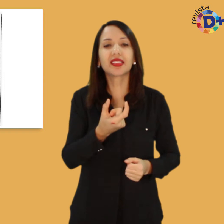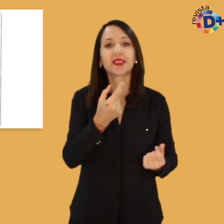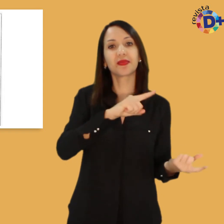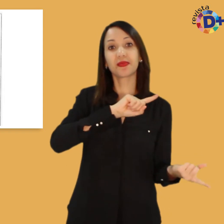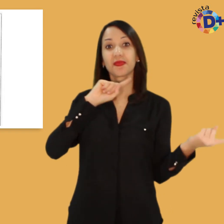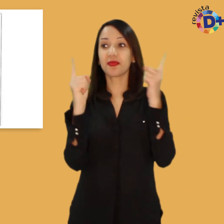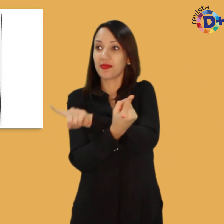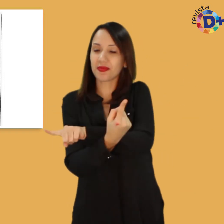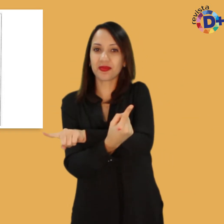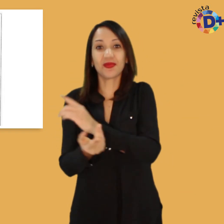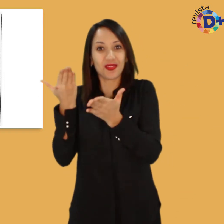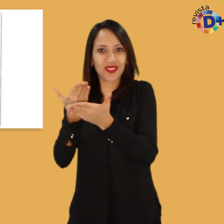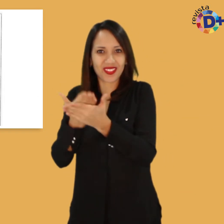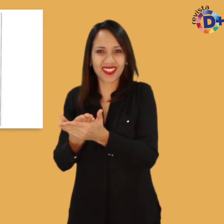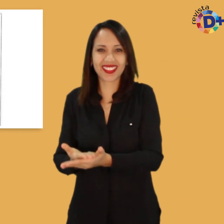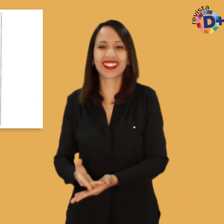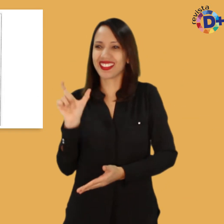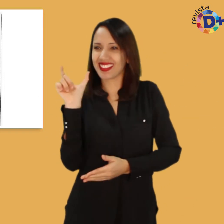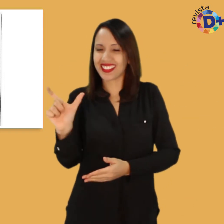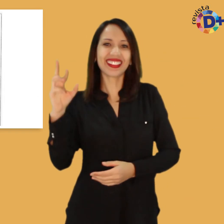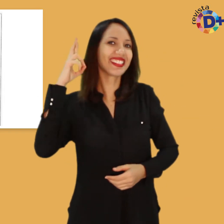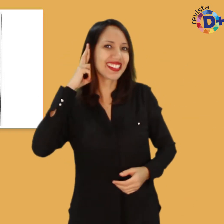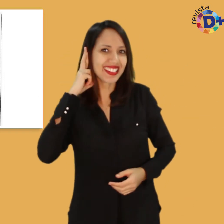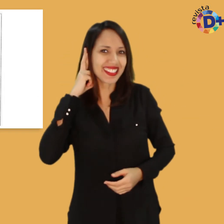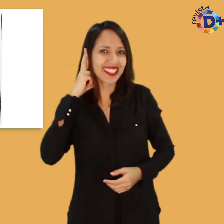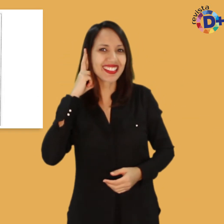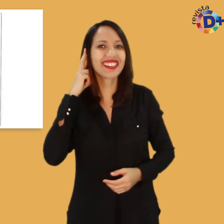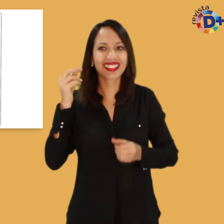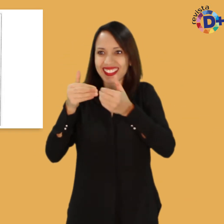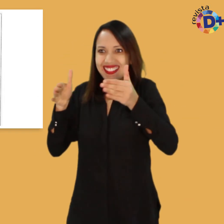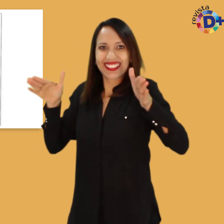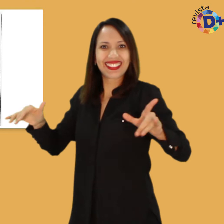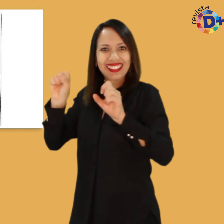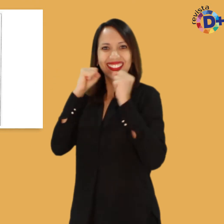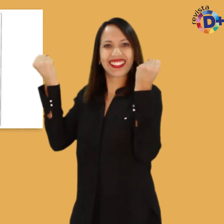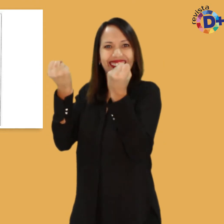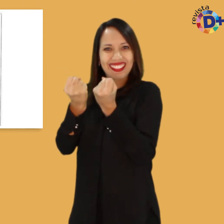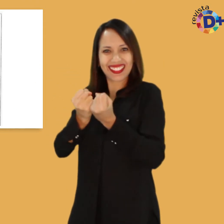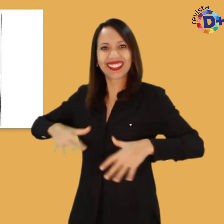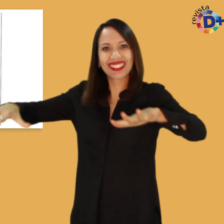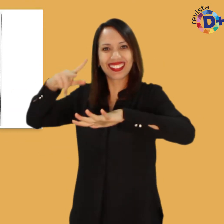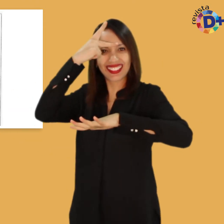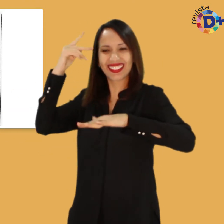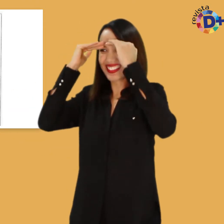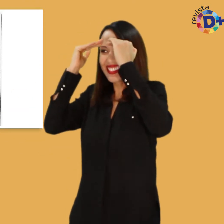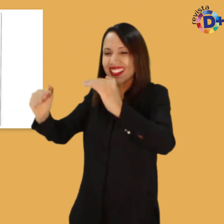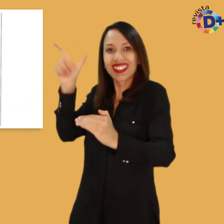a referência surdo têm procurado abrir um espaço social para essas pessoas, respeitando suas